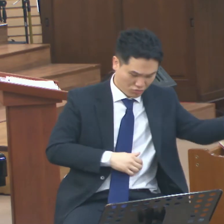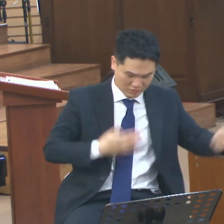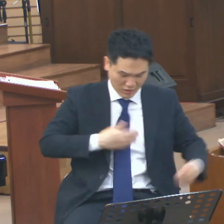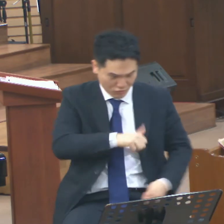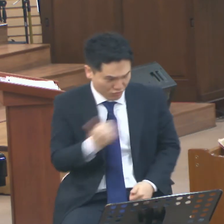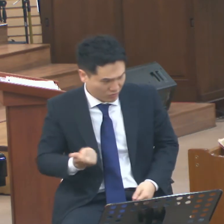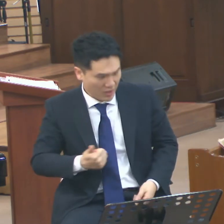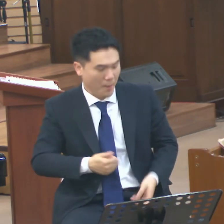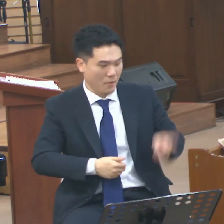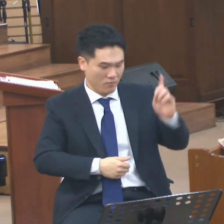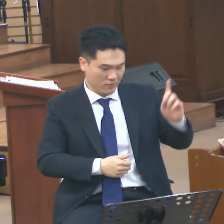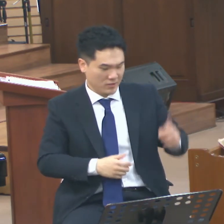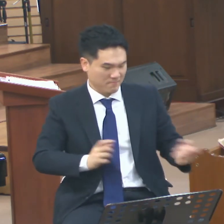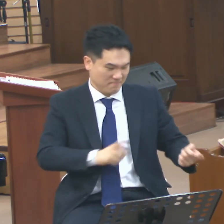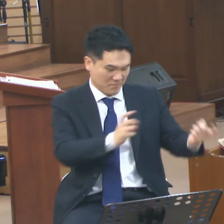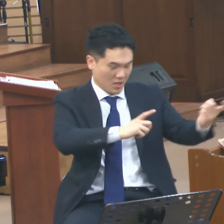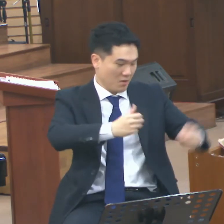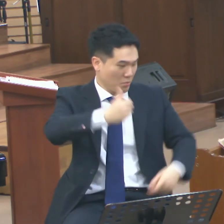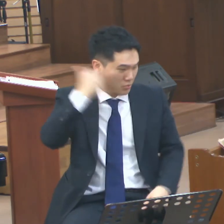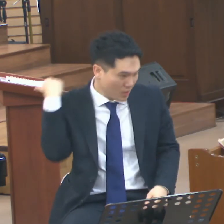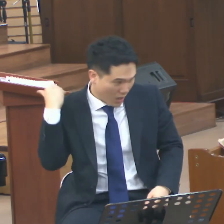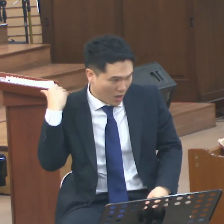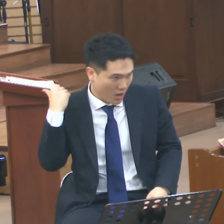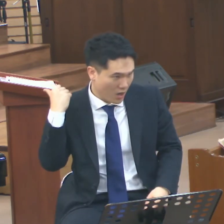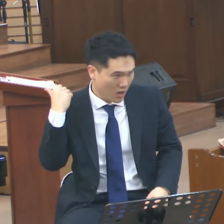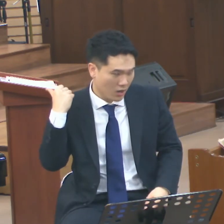어디나 분열이 올 수밖에 없는 거예요.